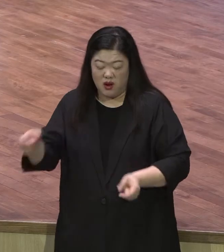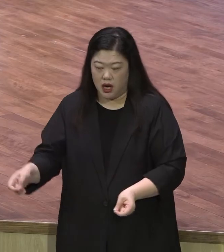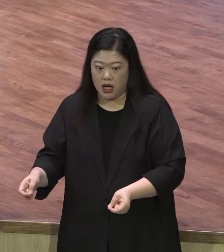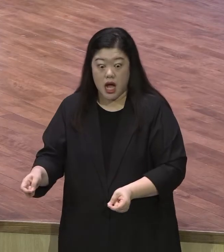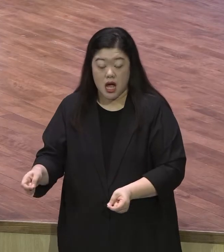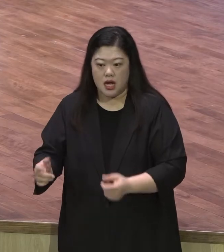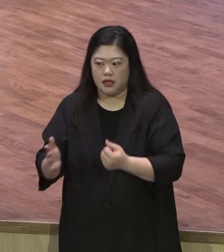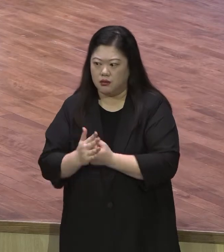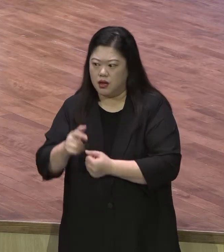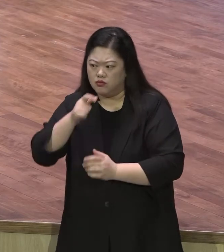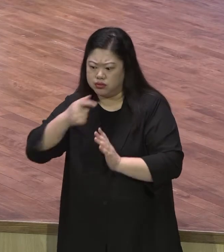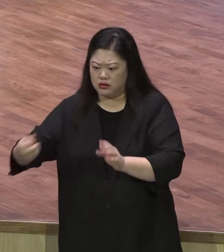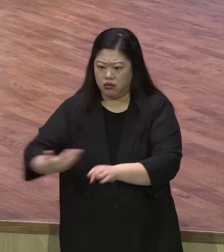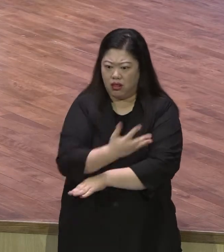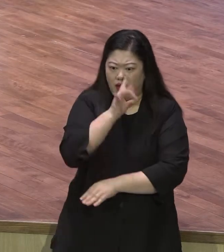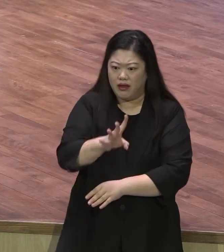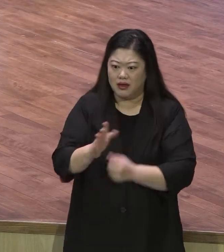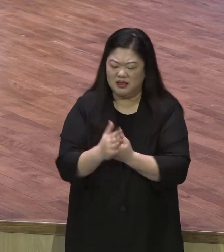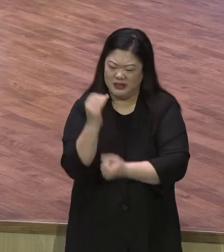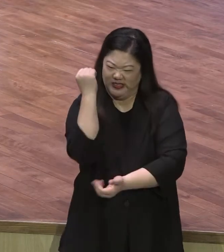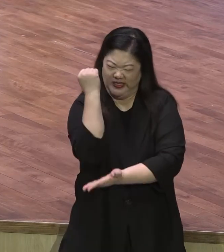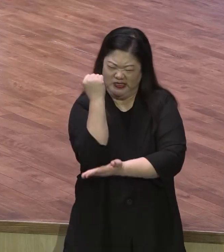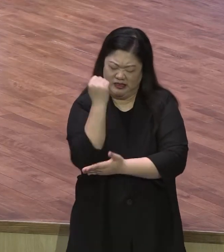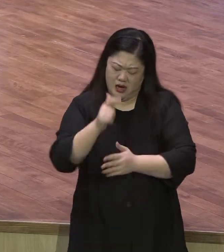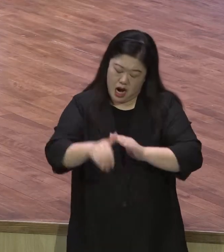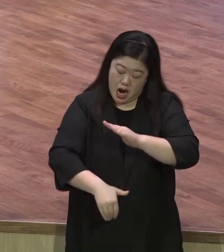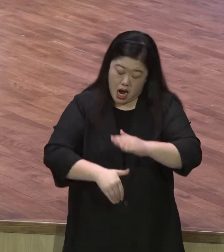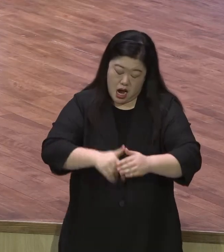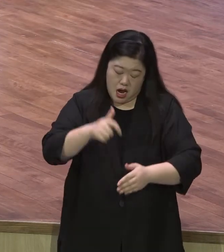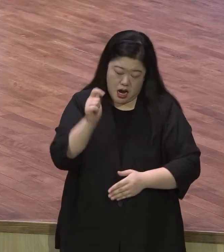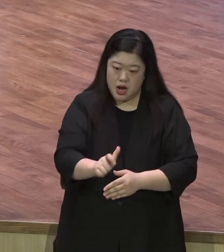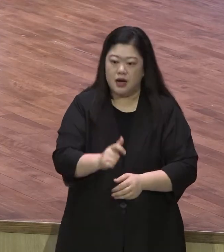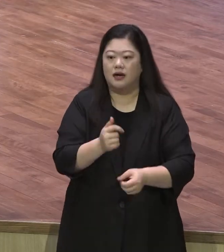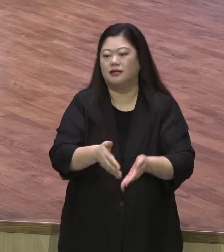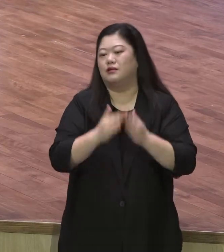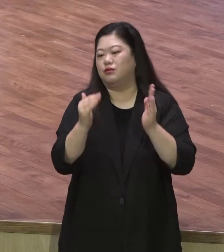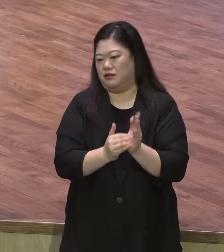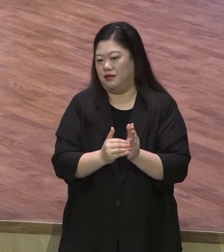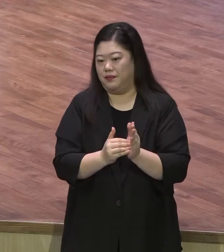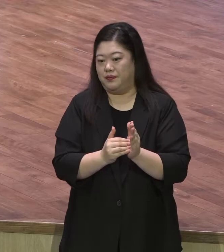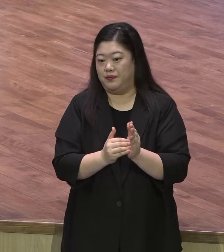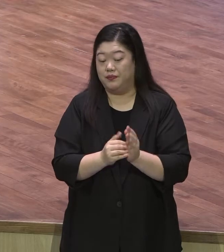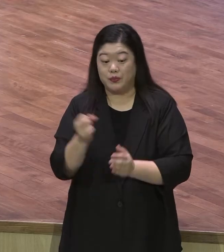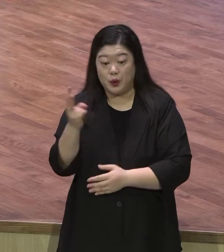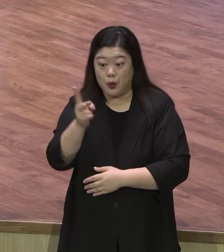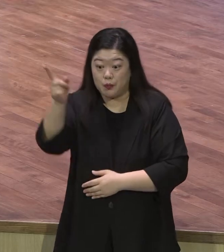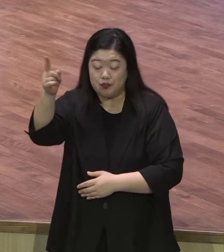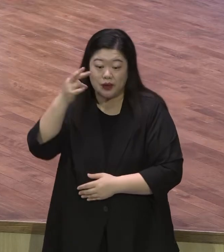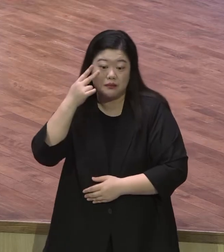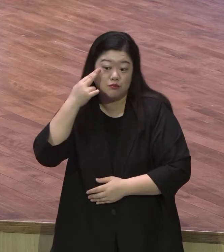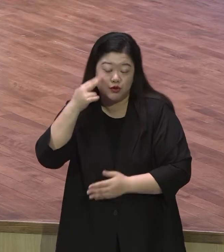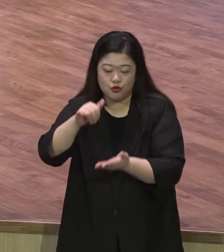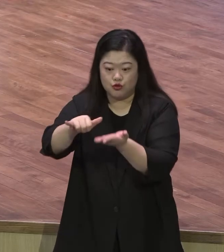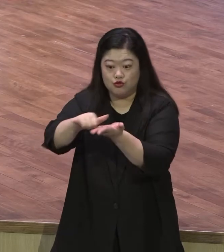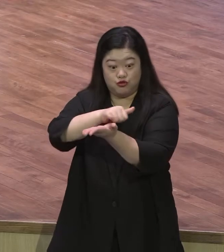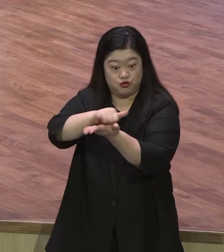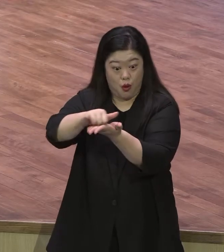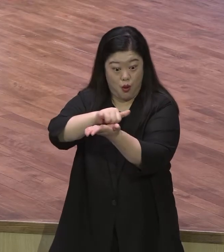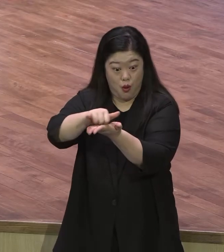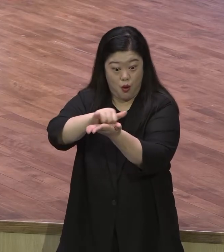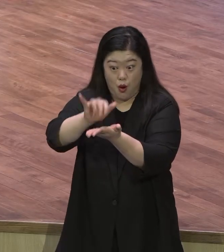말이에요. 기초가 중요하거든. 미국 뉴욕 메나탄 에 가면 고청 건물들이 숲을 이루지요. 이러고 있는데